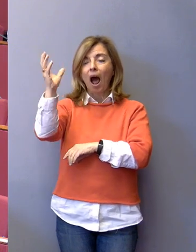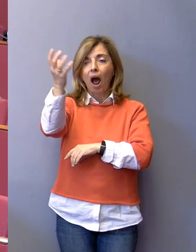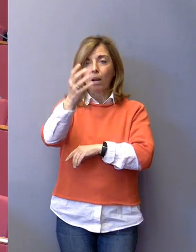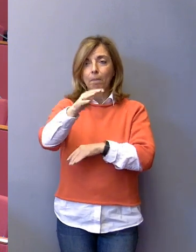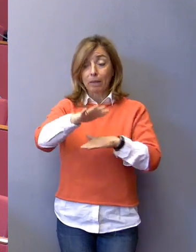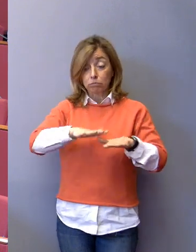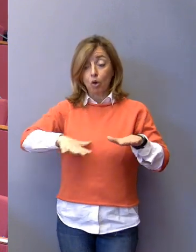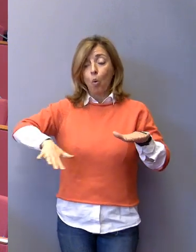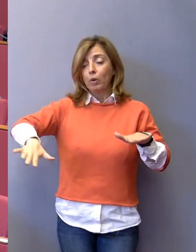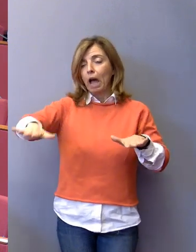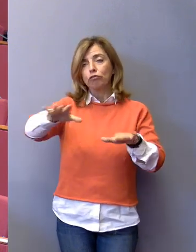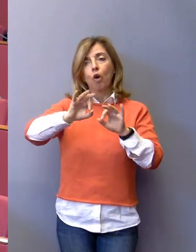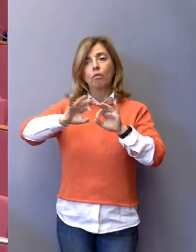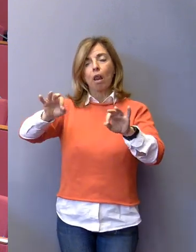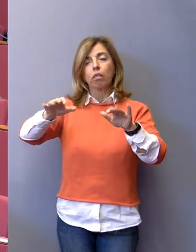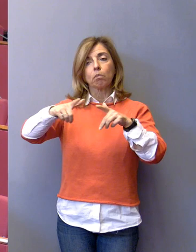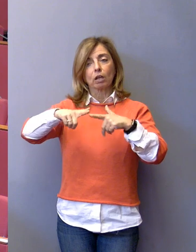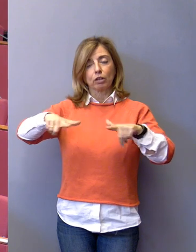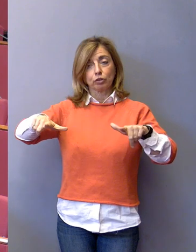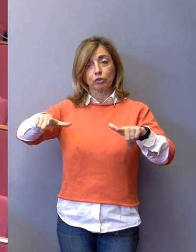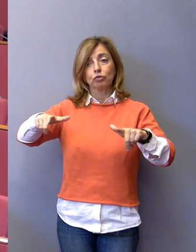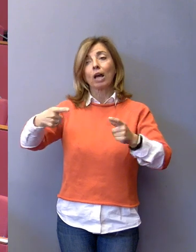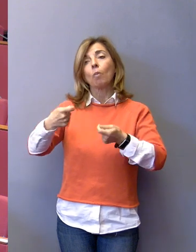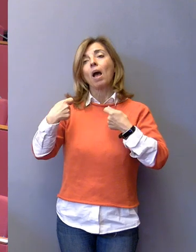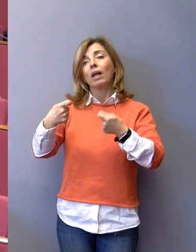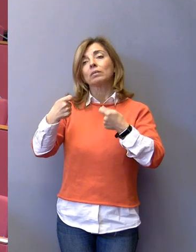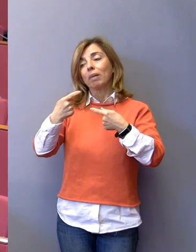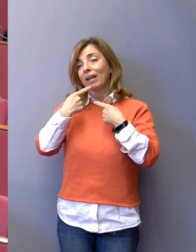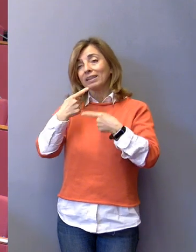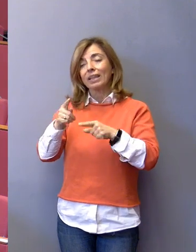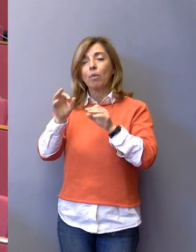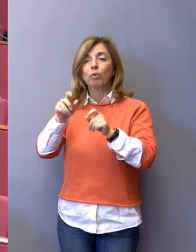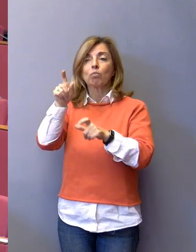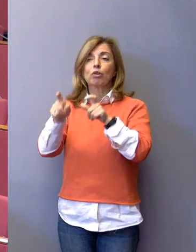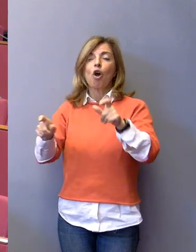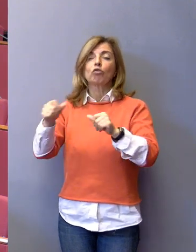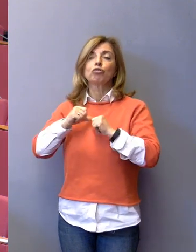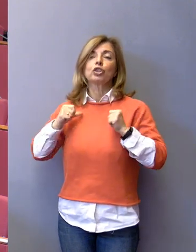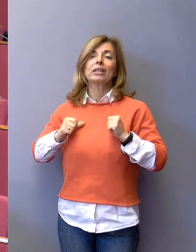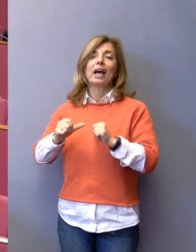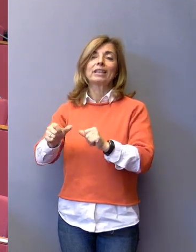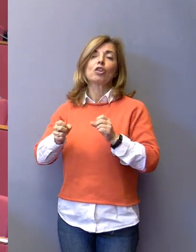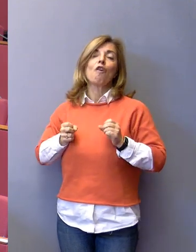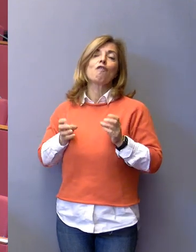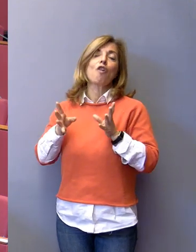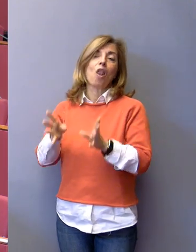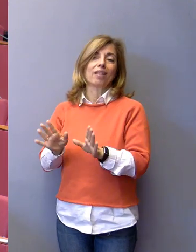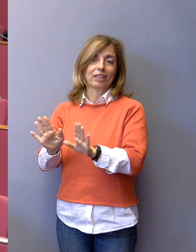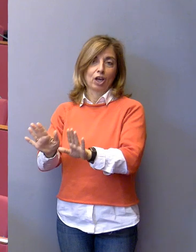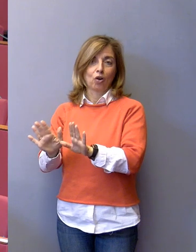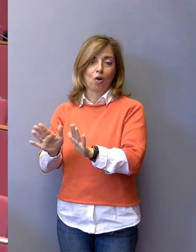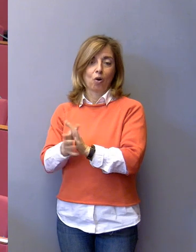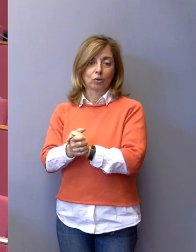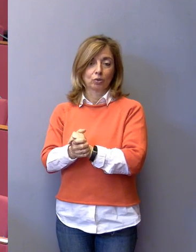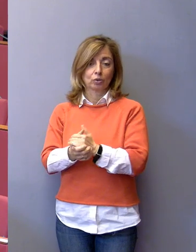vorremmo che chi deve spendere i suoi oneri diventasse automaticamente un cittadino volenteroso e quindi